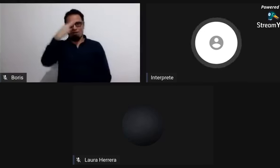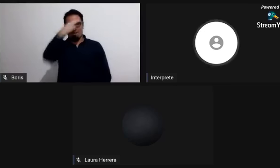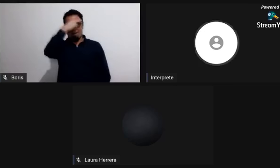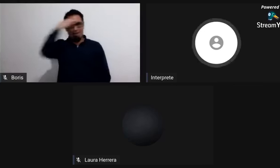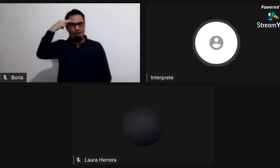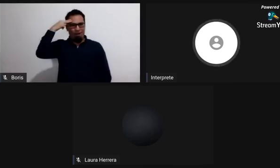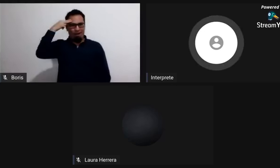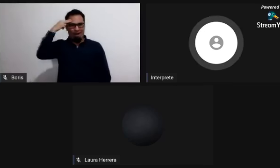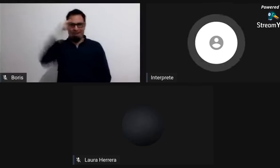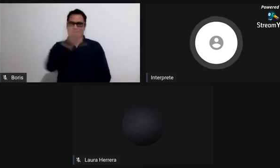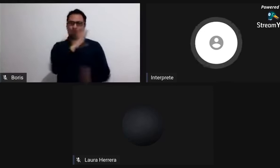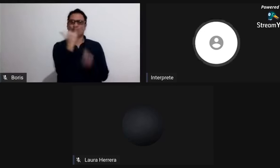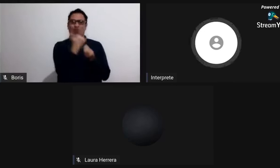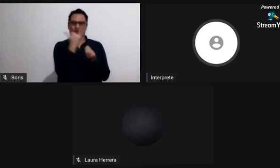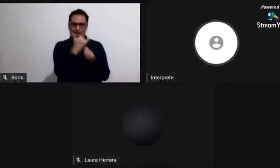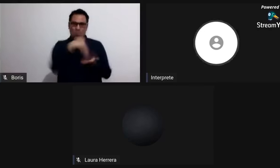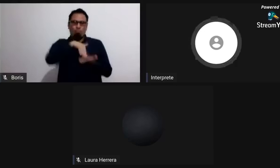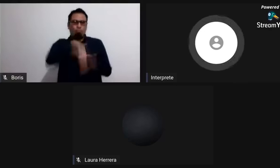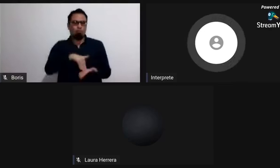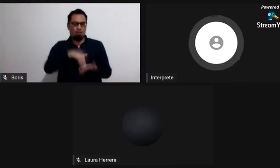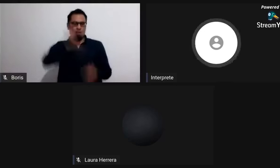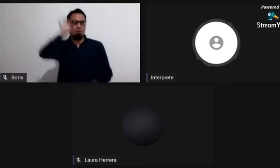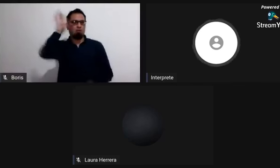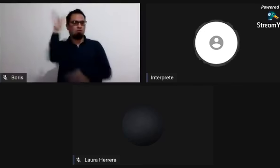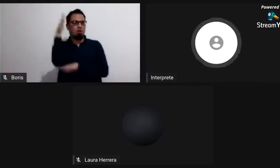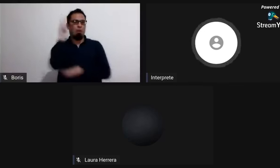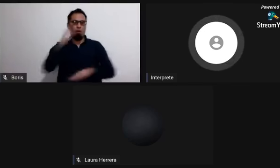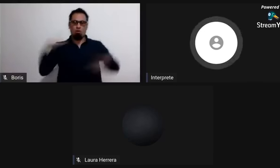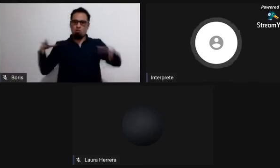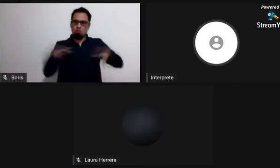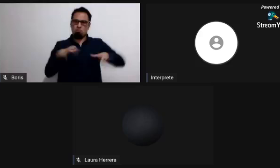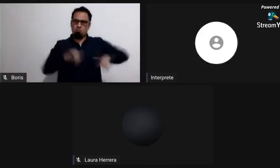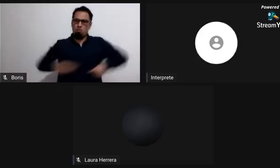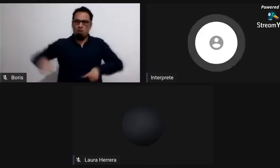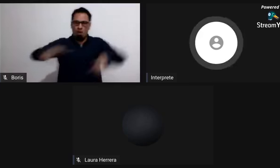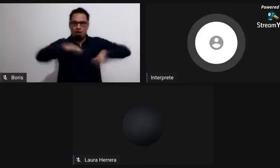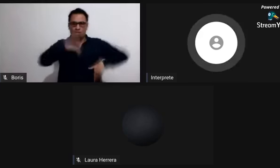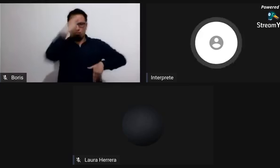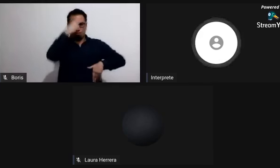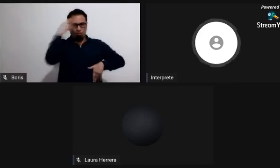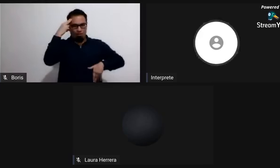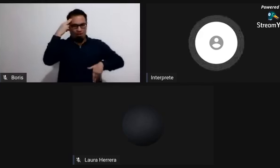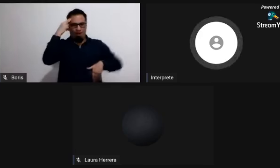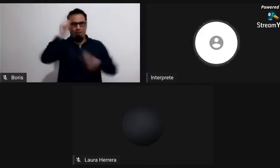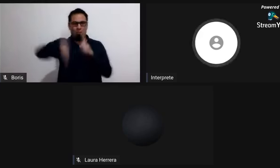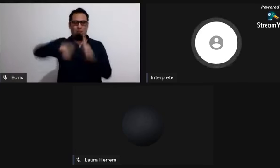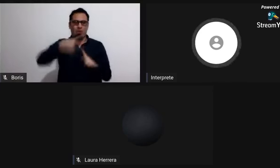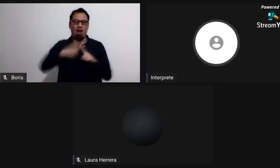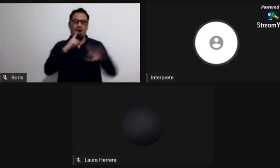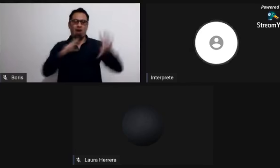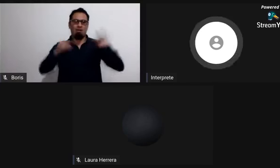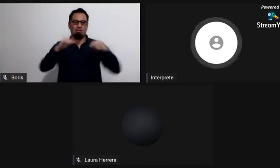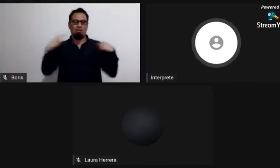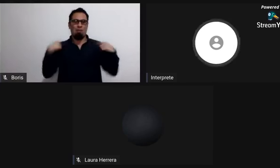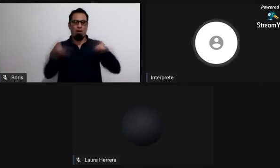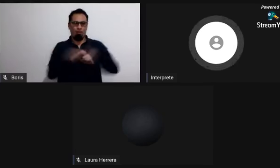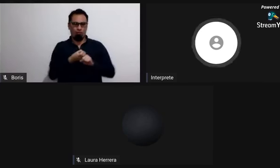mismas disputas del Partido Conservador y el Partido Liberal, dentro de los mismos intereses que perseguían cada uno de estos